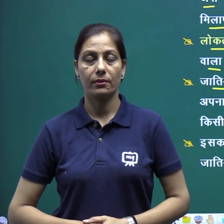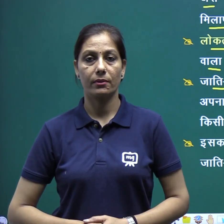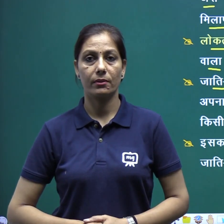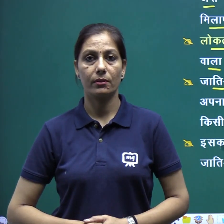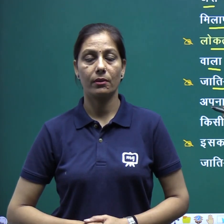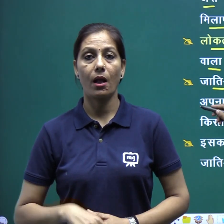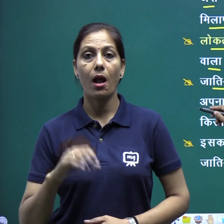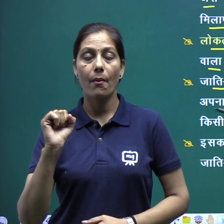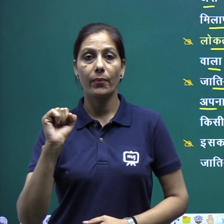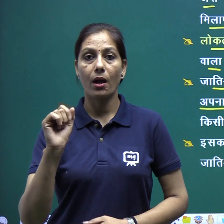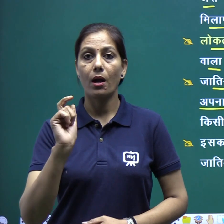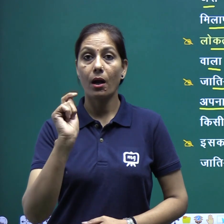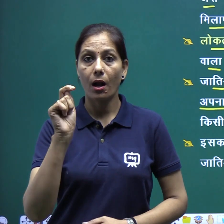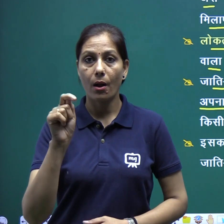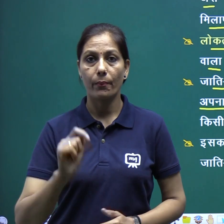अपना व्यवसाय